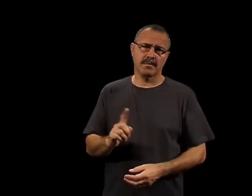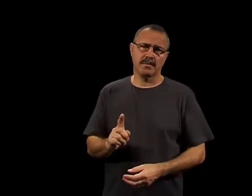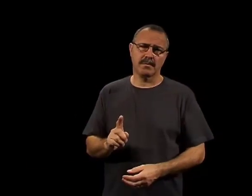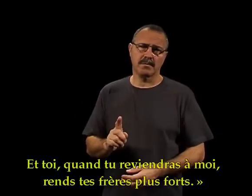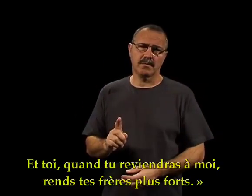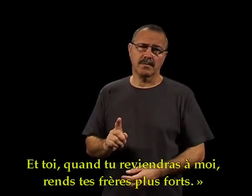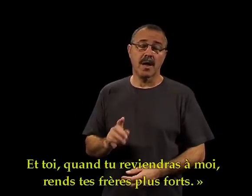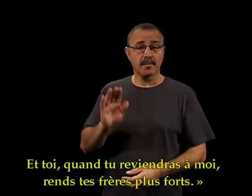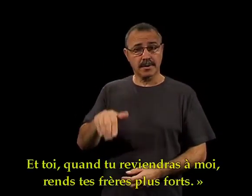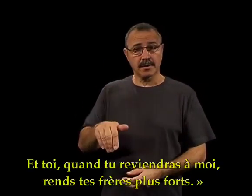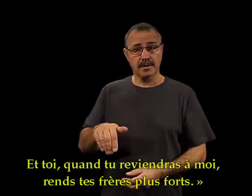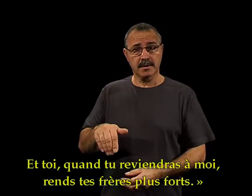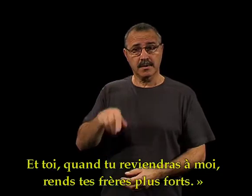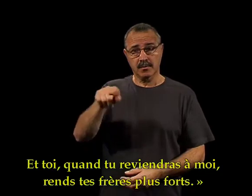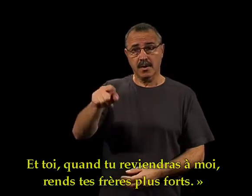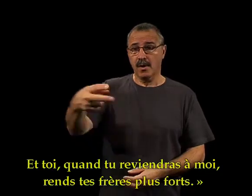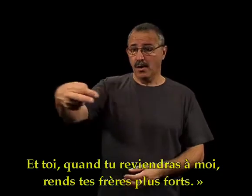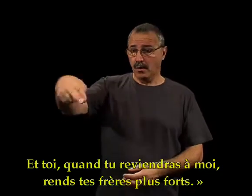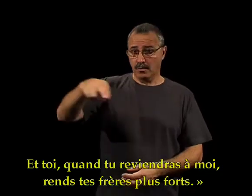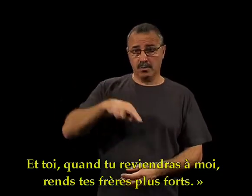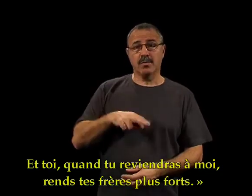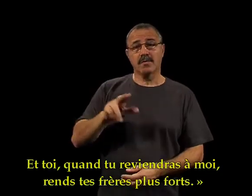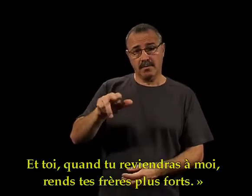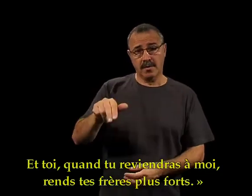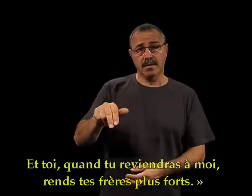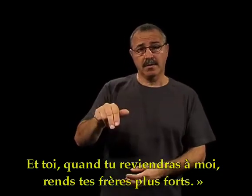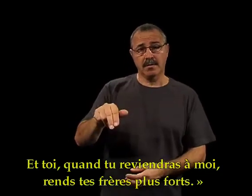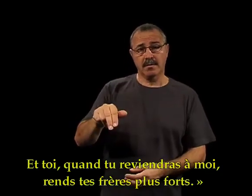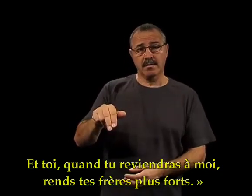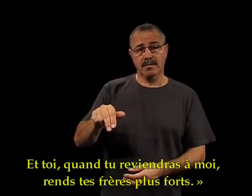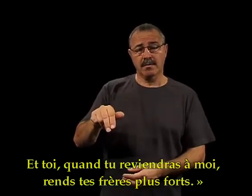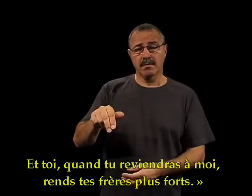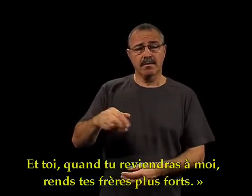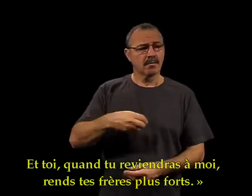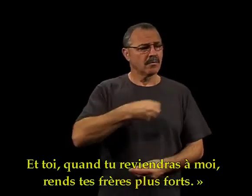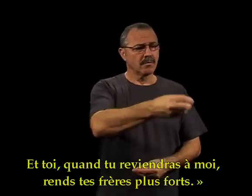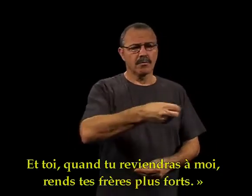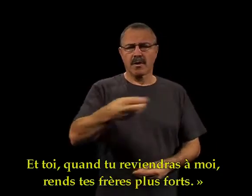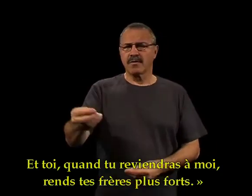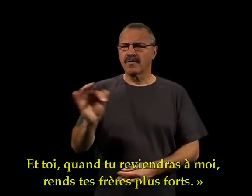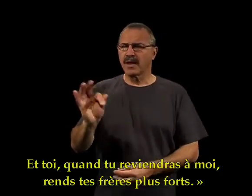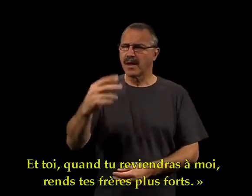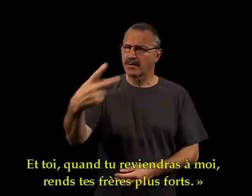Et toi, quand tu reviendras à moi, rends tes frères plus forts.